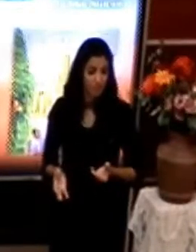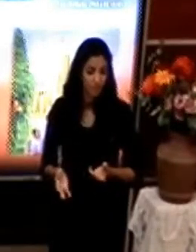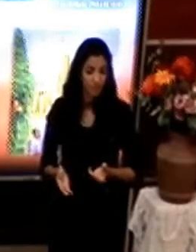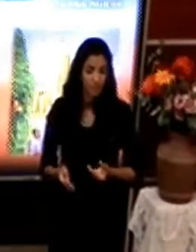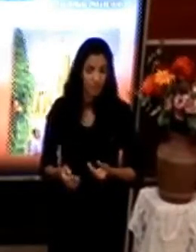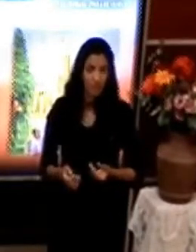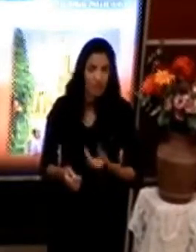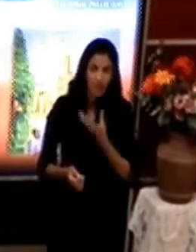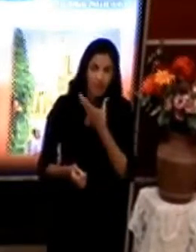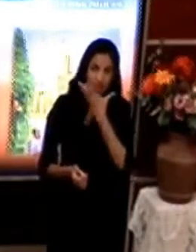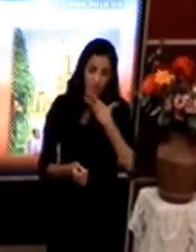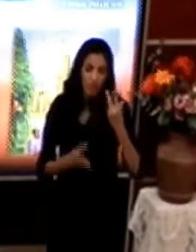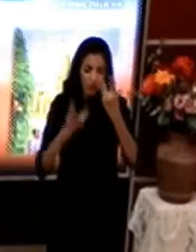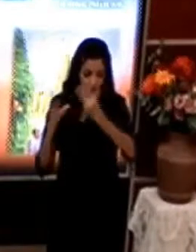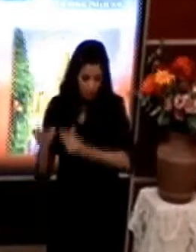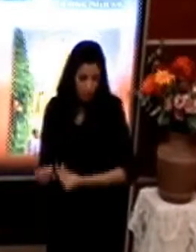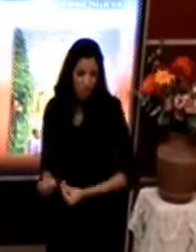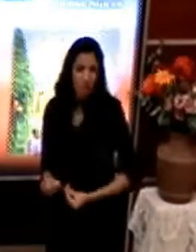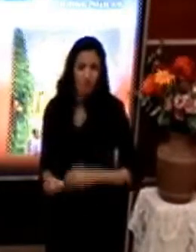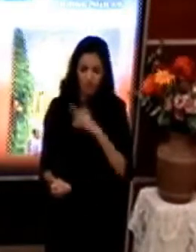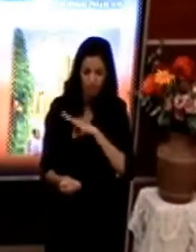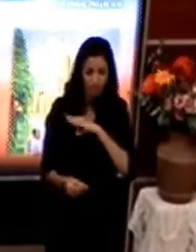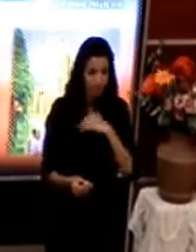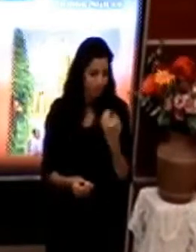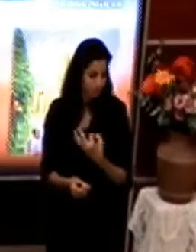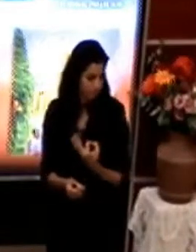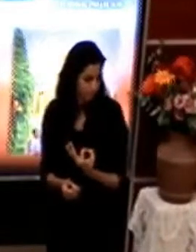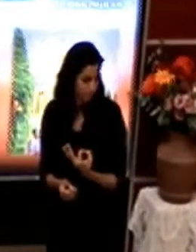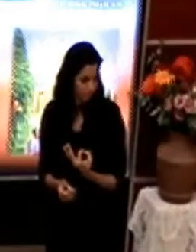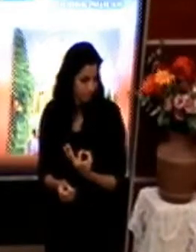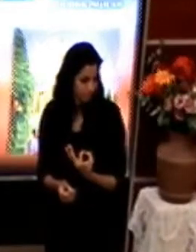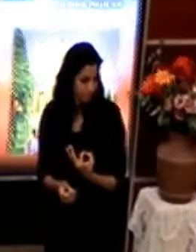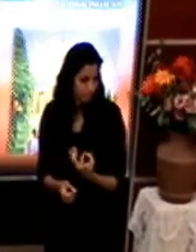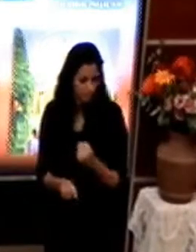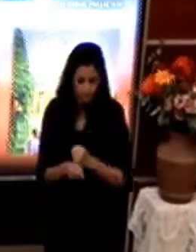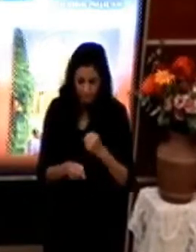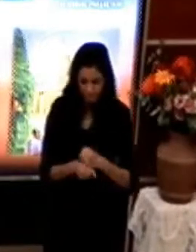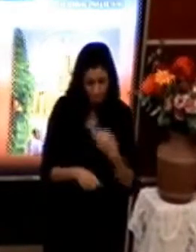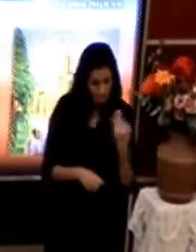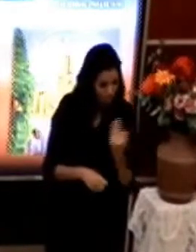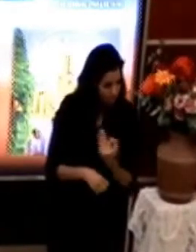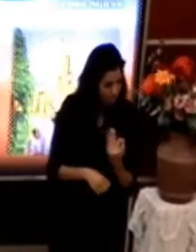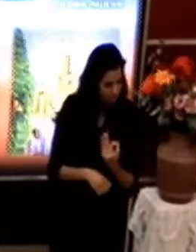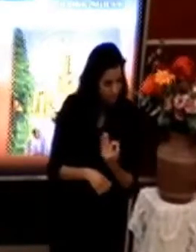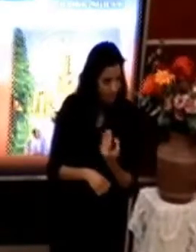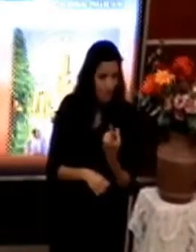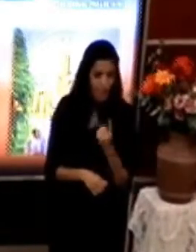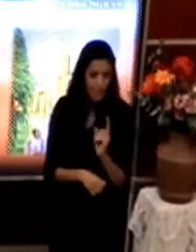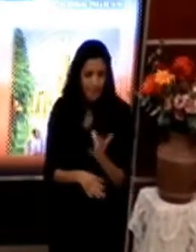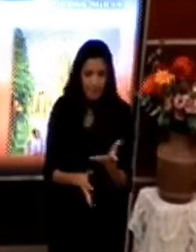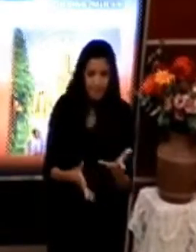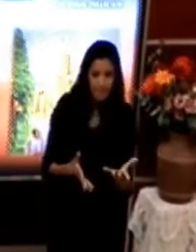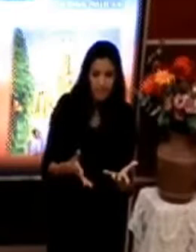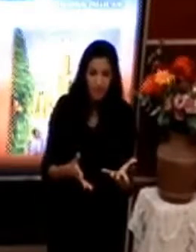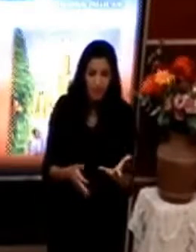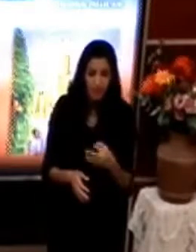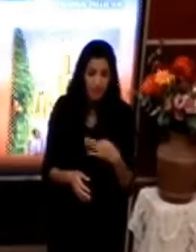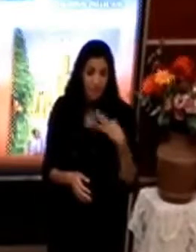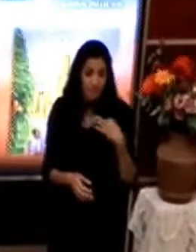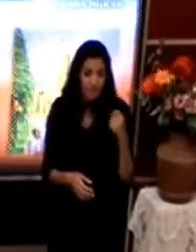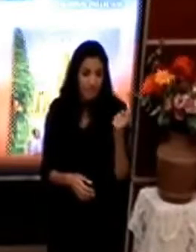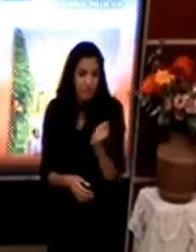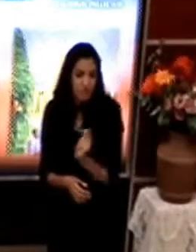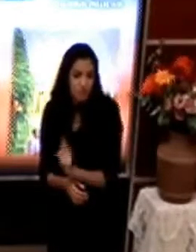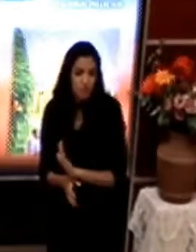estaba trabajando muy bien, ganaba bien, pero un momento en mi vida de algo